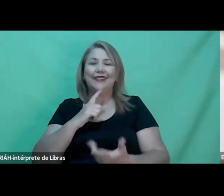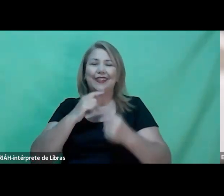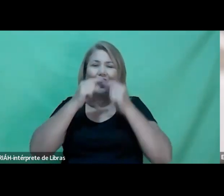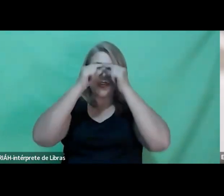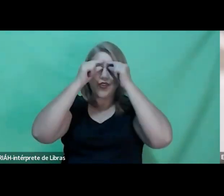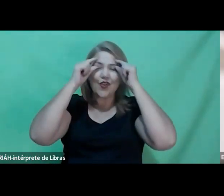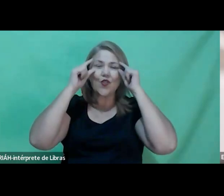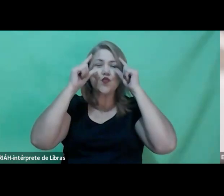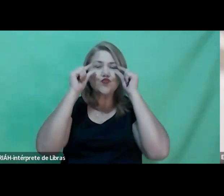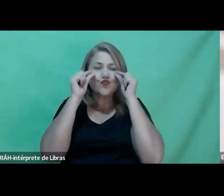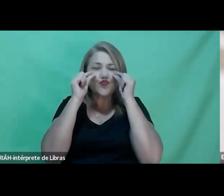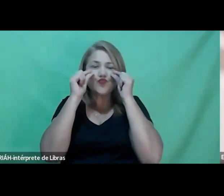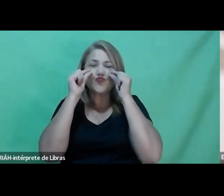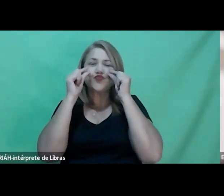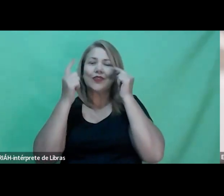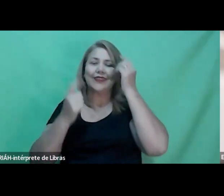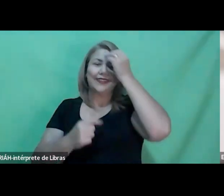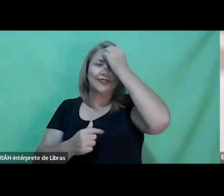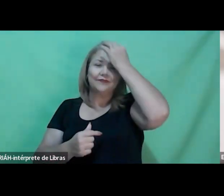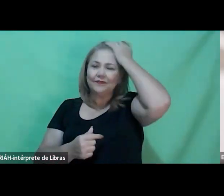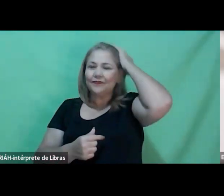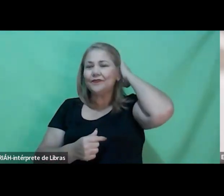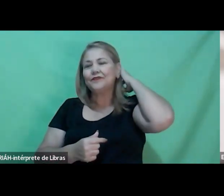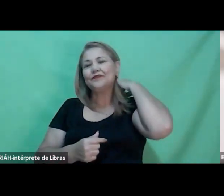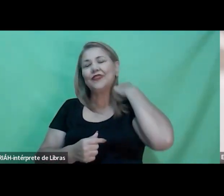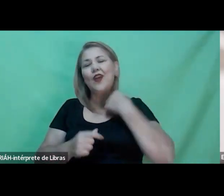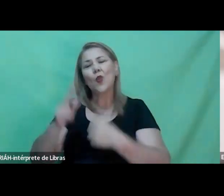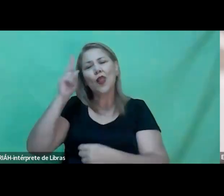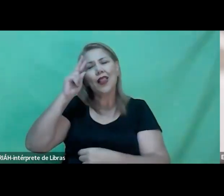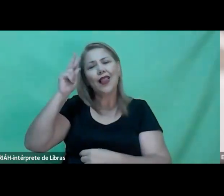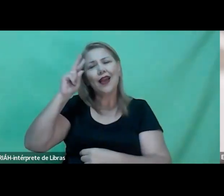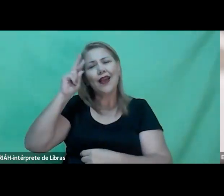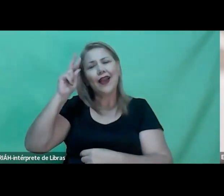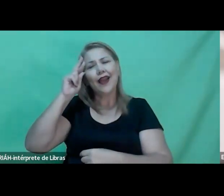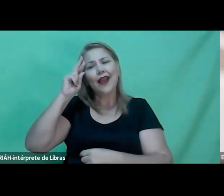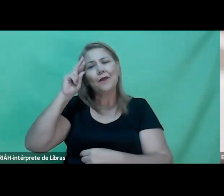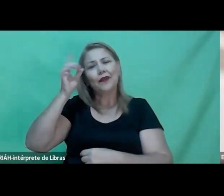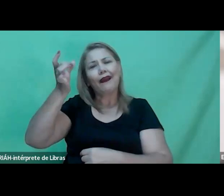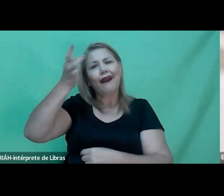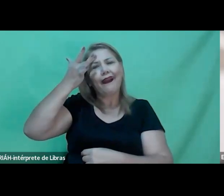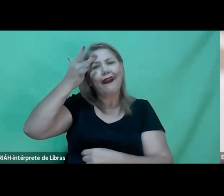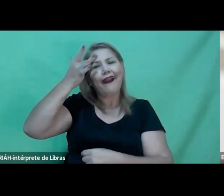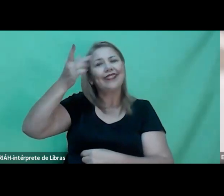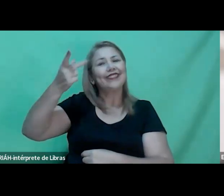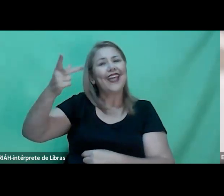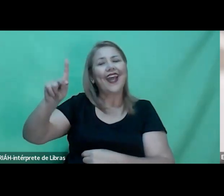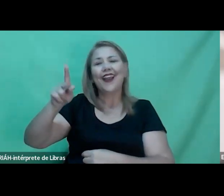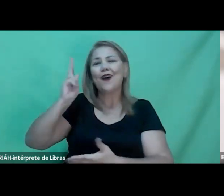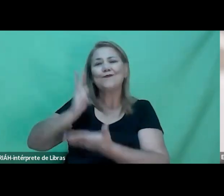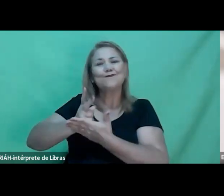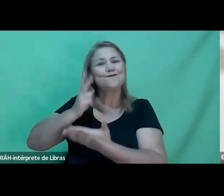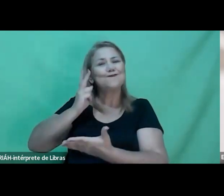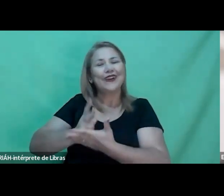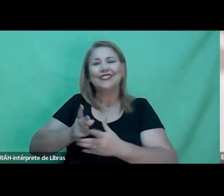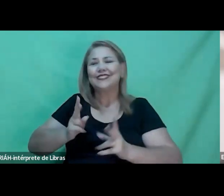ojos eh Y ese recuerdo todavía permanece con ella ese recuerdo permanece para siempre